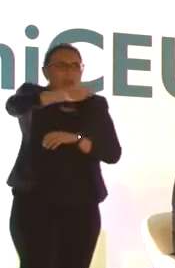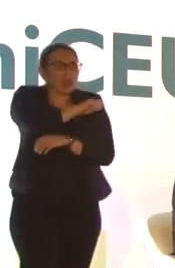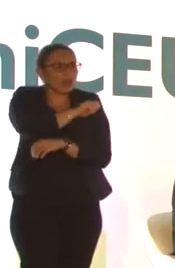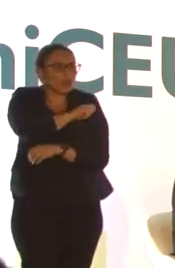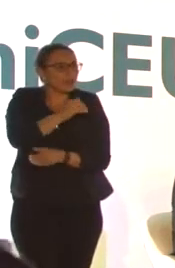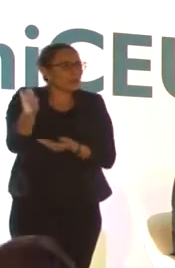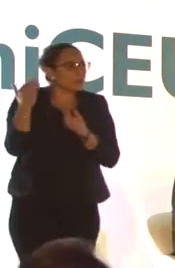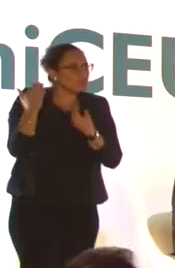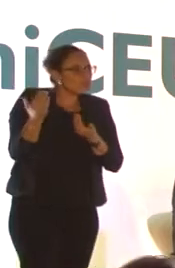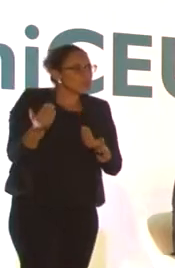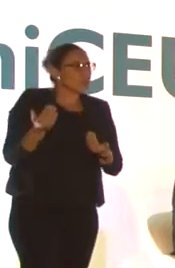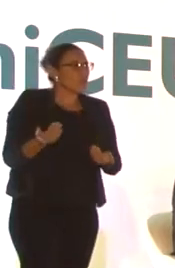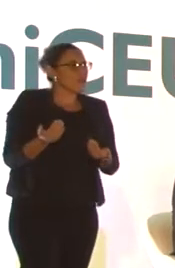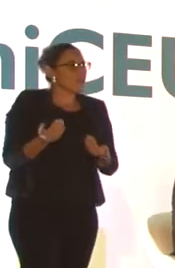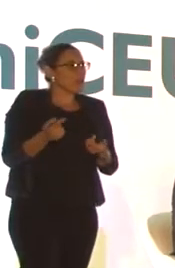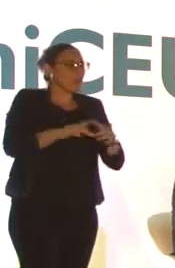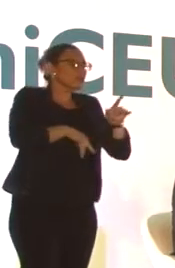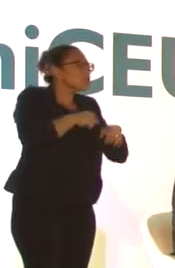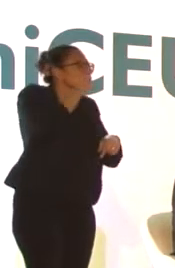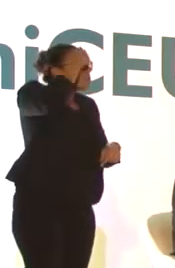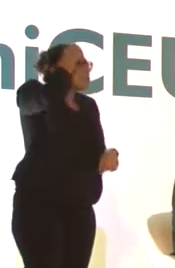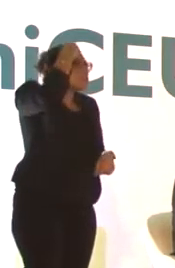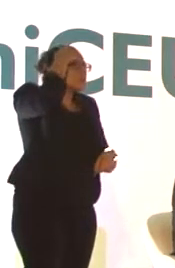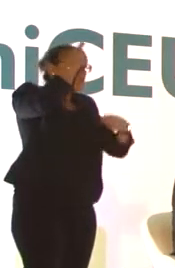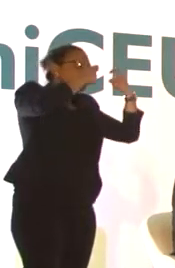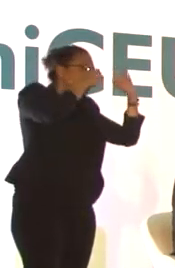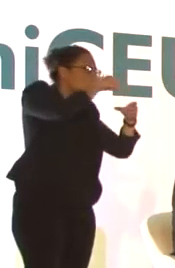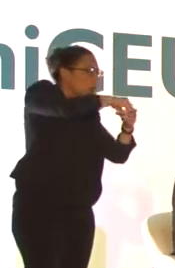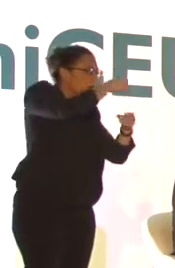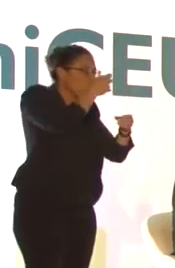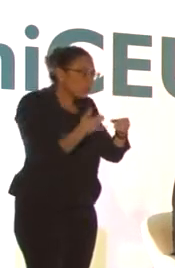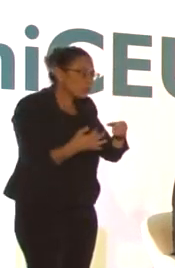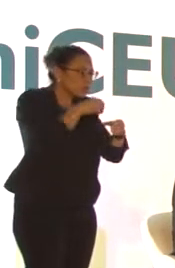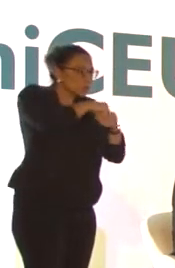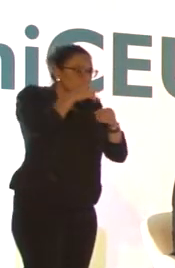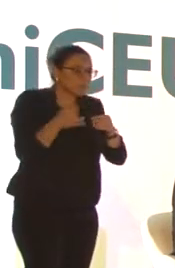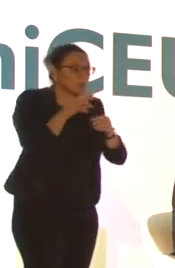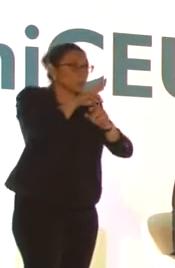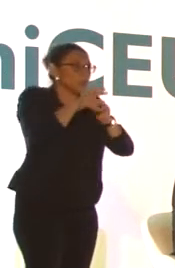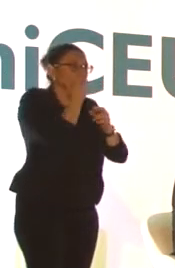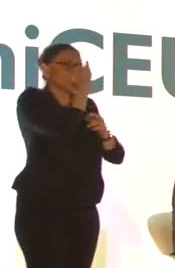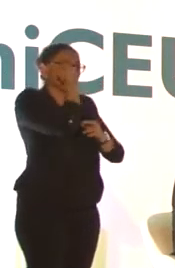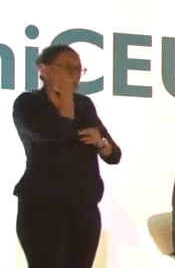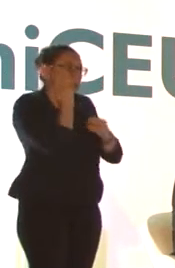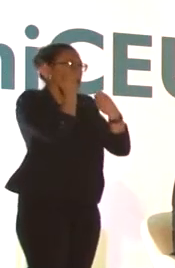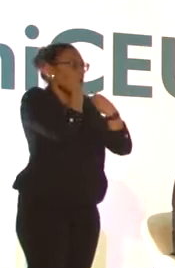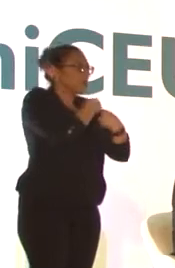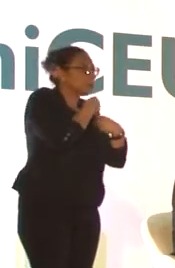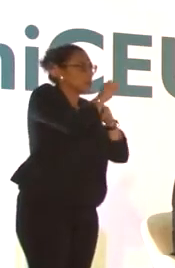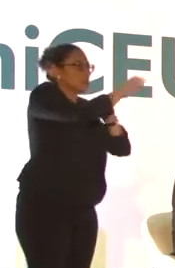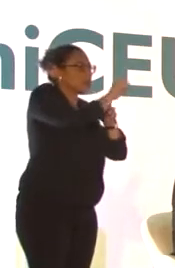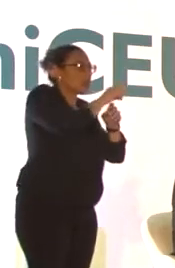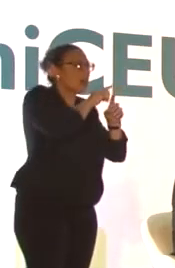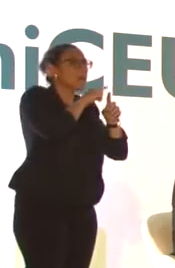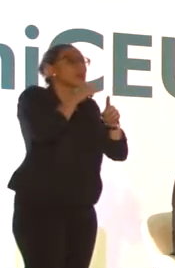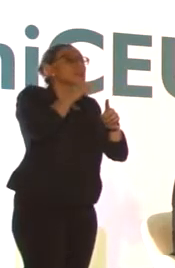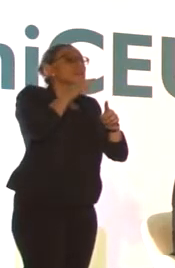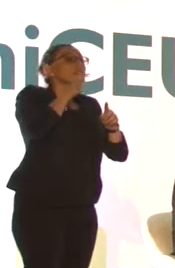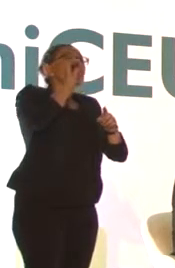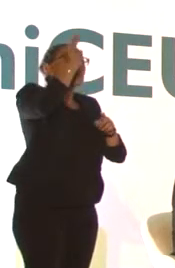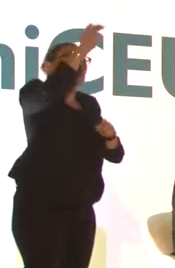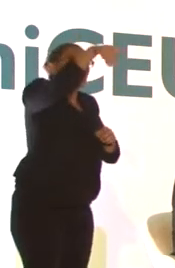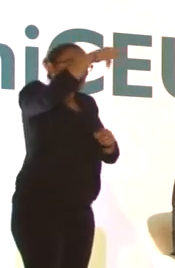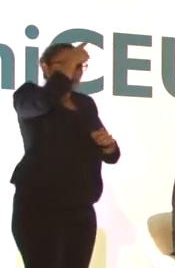gente se preocupa com vários conteúdos, é importante que a gente se preocupe com esses conteúdos. Mas que tipo de gente nós estamos